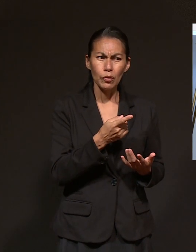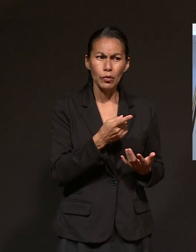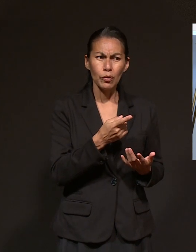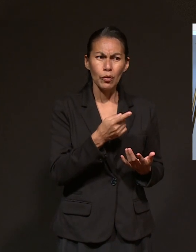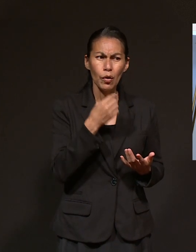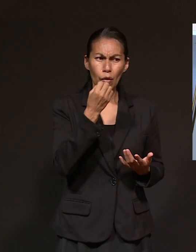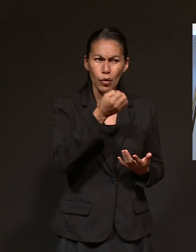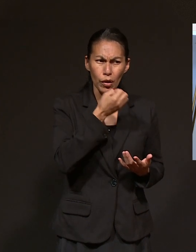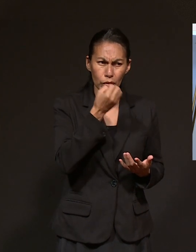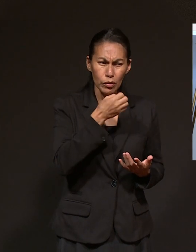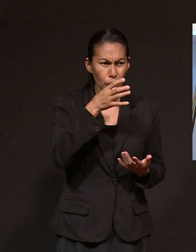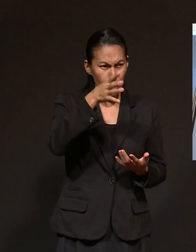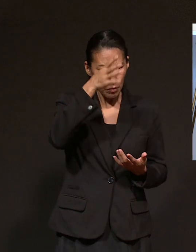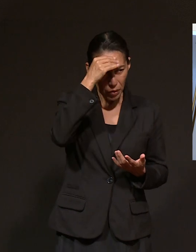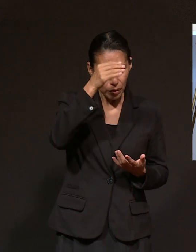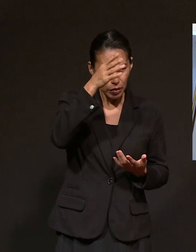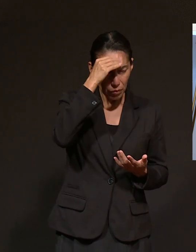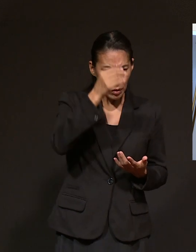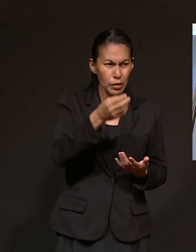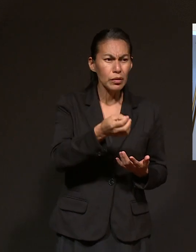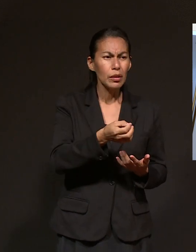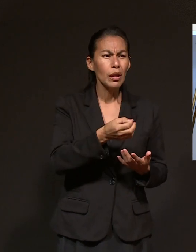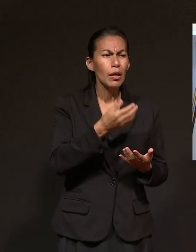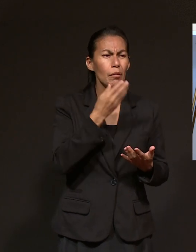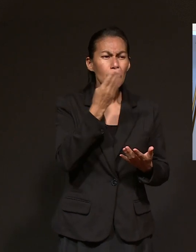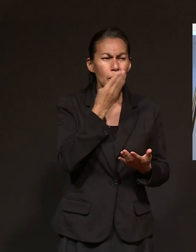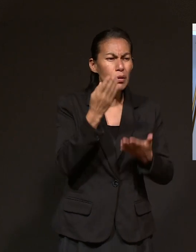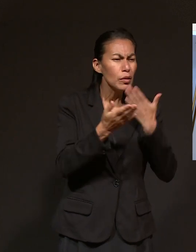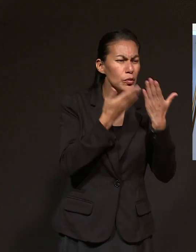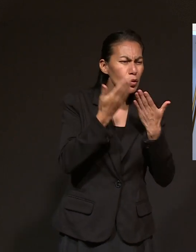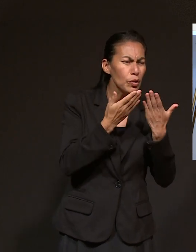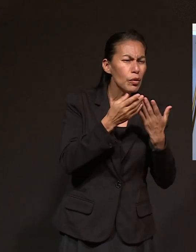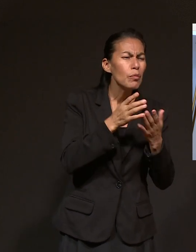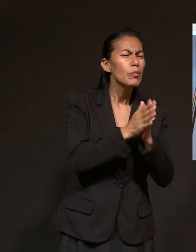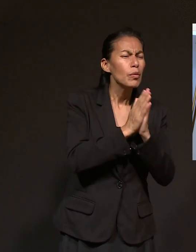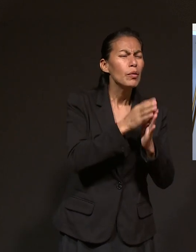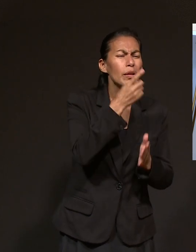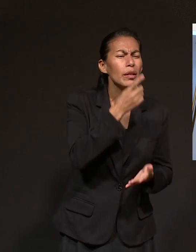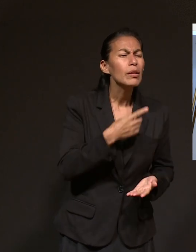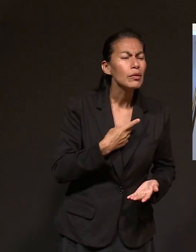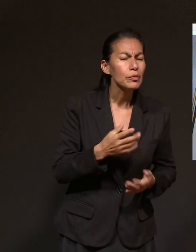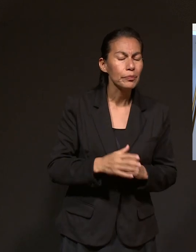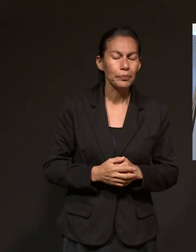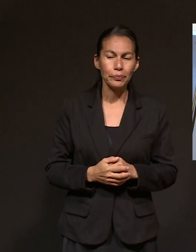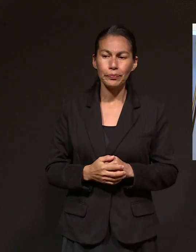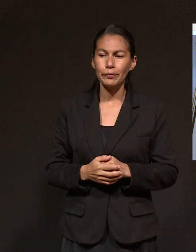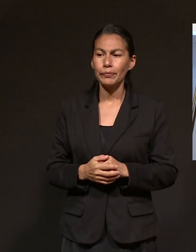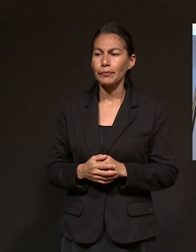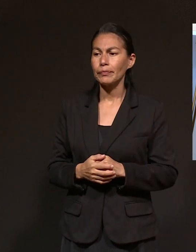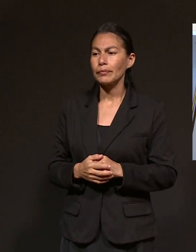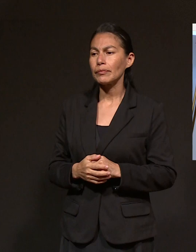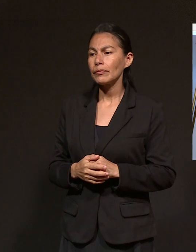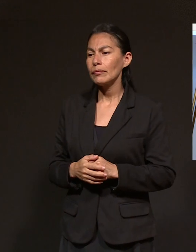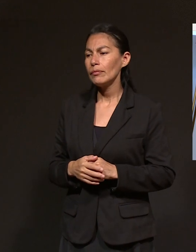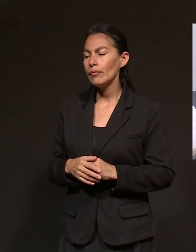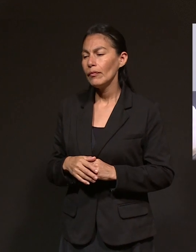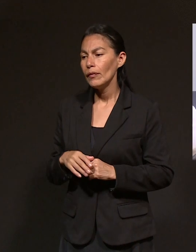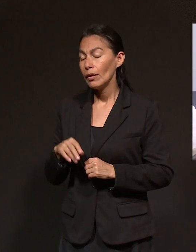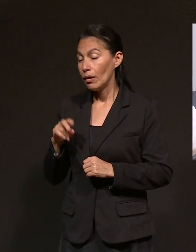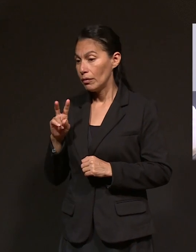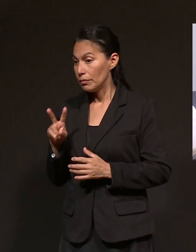ser inculcado en la disciplina de la oración, el estudio de la Biblia. Cuéntanos, ¿qué ha llegado a ser ahora?